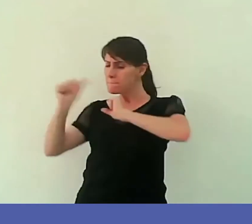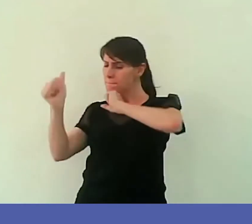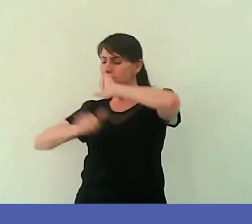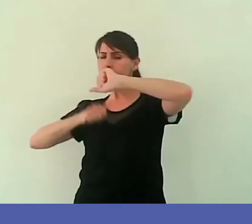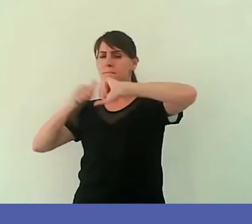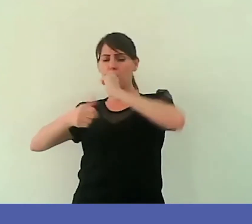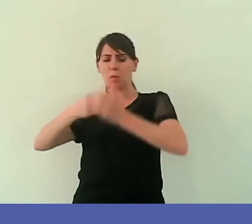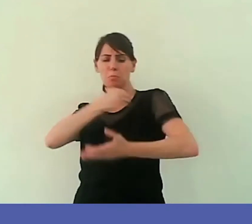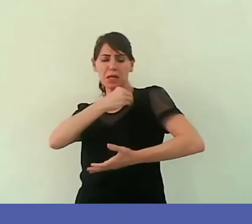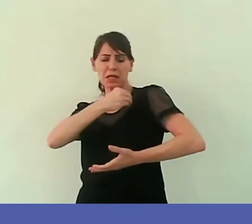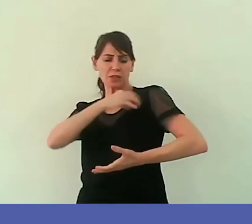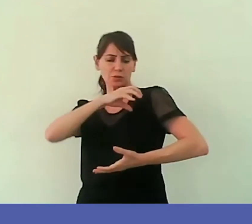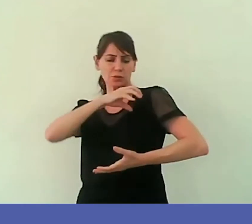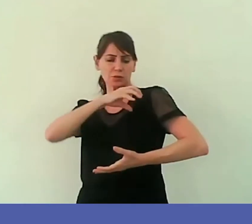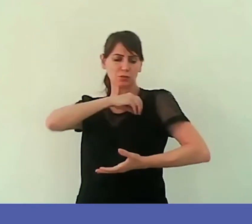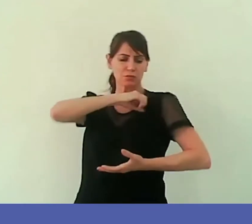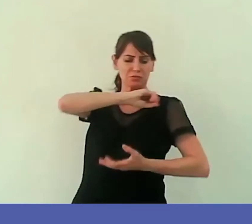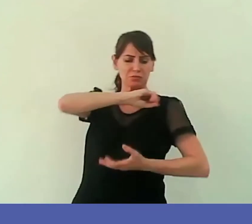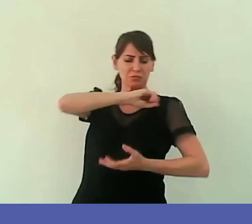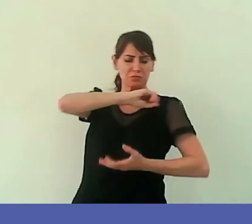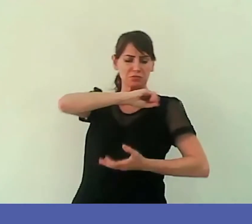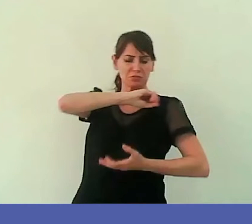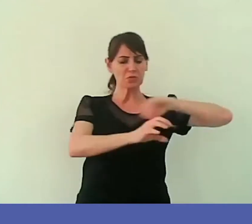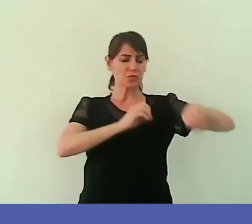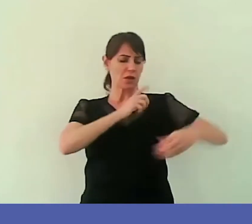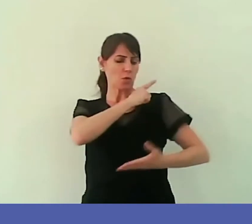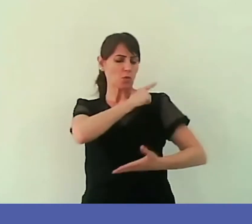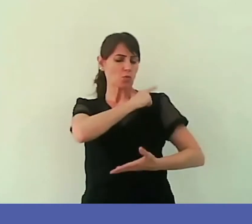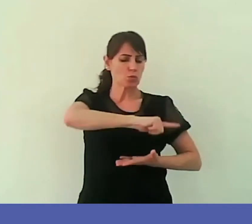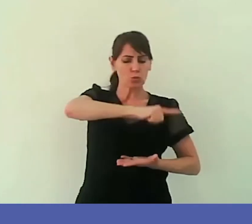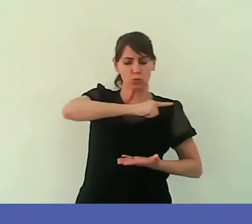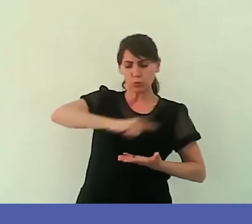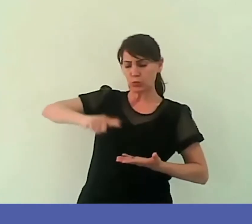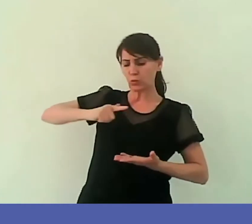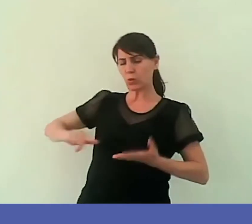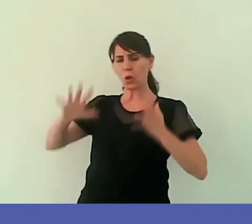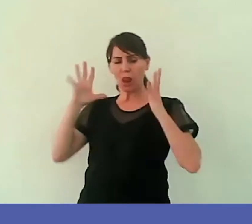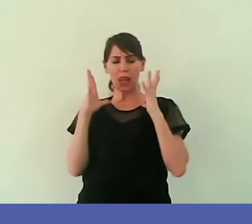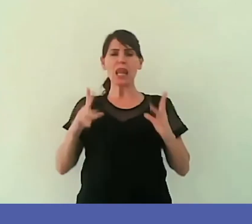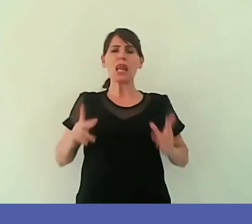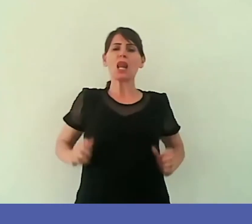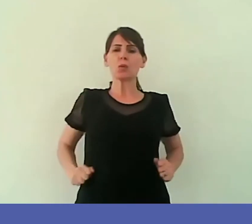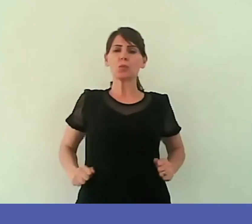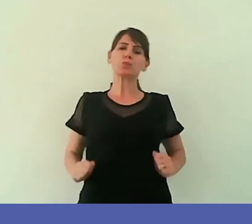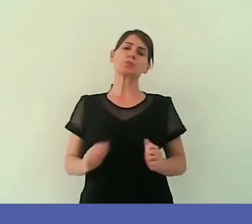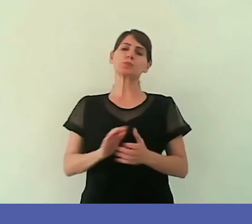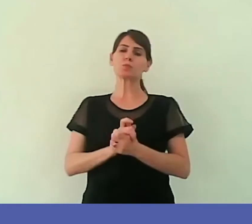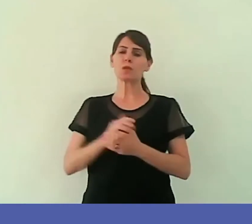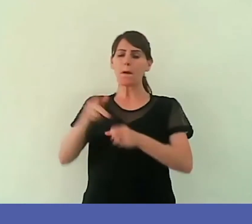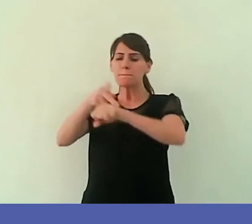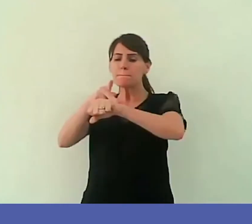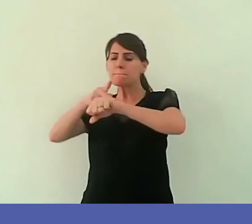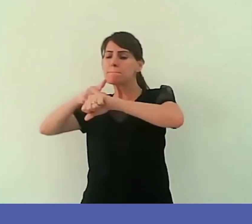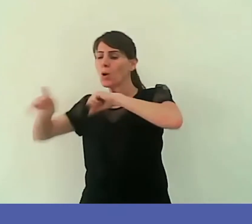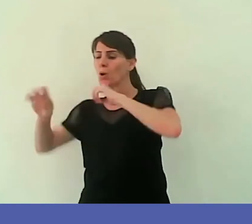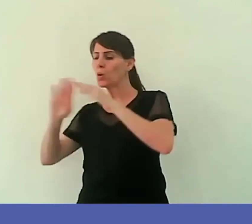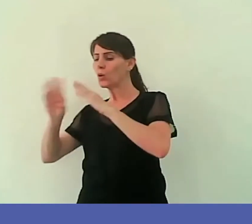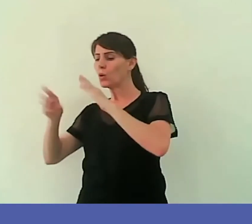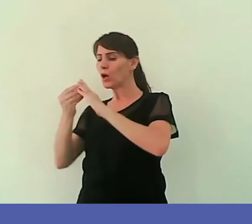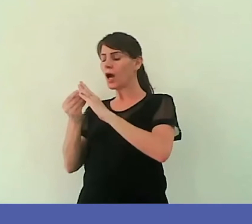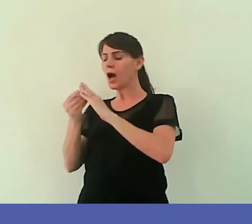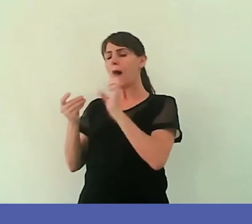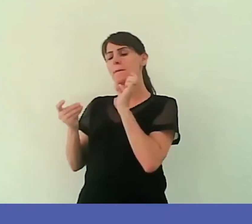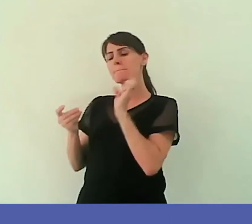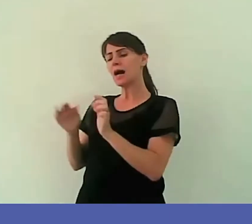pecaminosa em natureza santa de Deus, né? Por isso ele diz assim: tendo-a purificado por meio da lavagem de